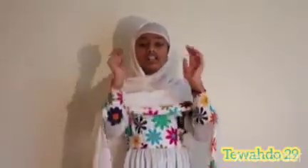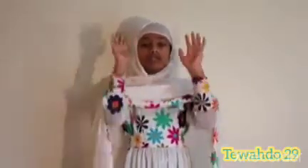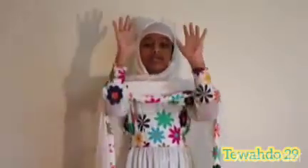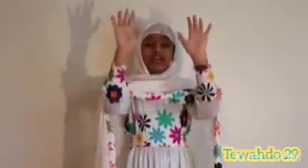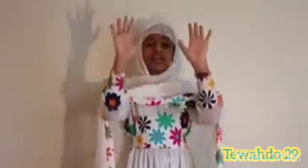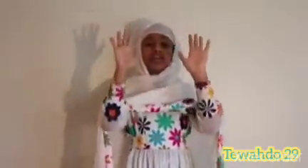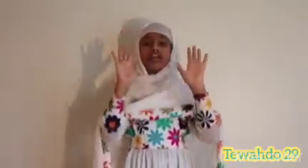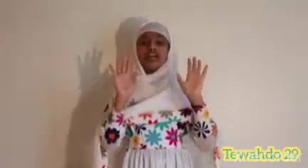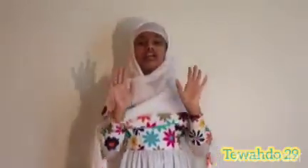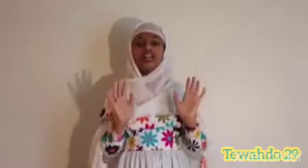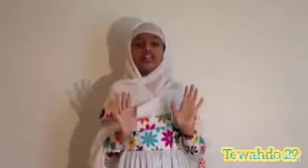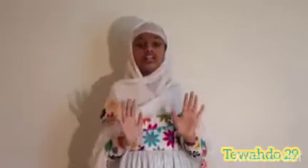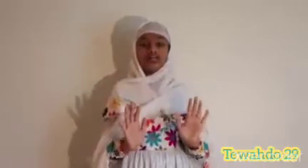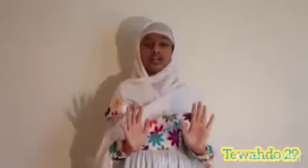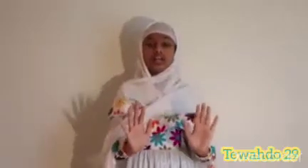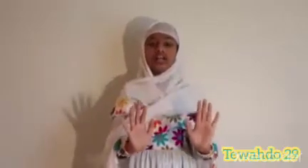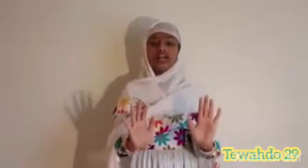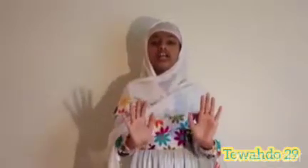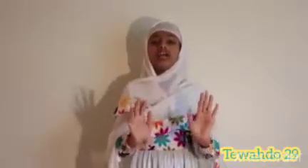መጣልሽ በግርማ